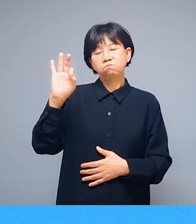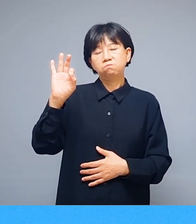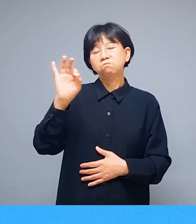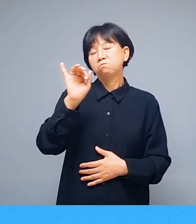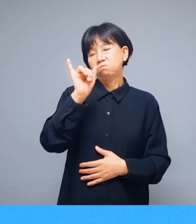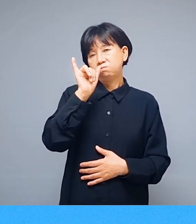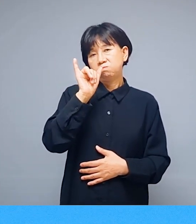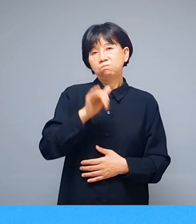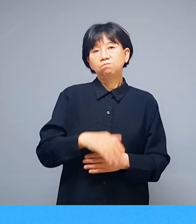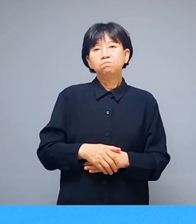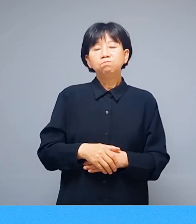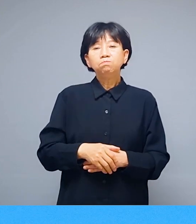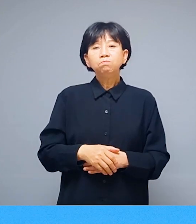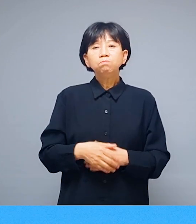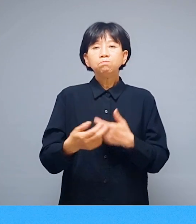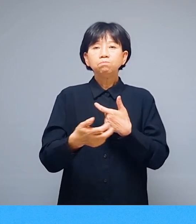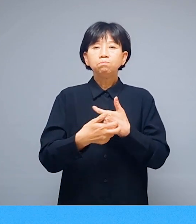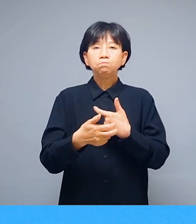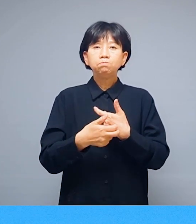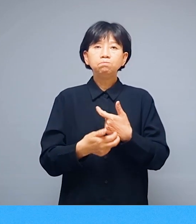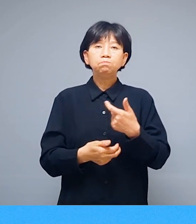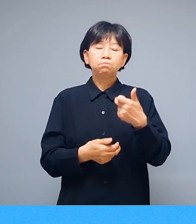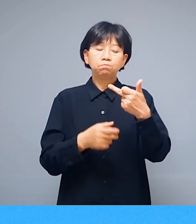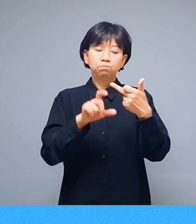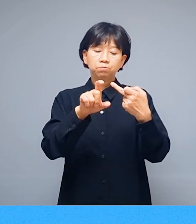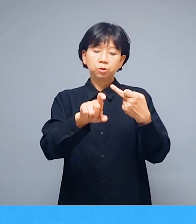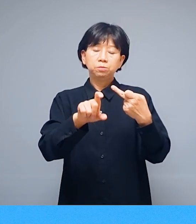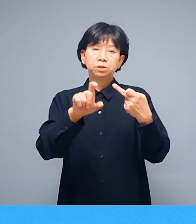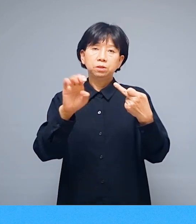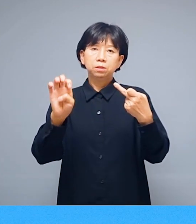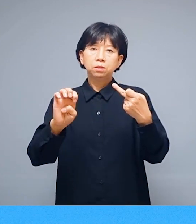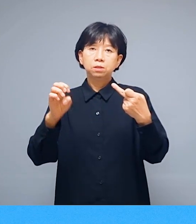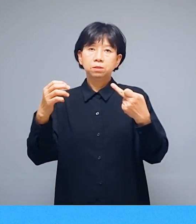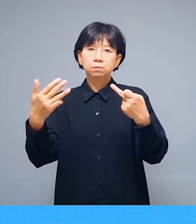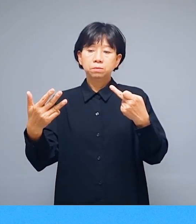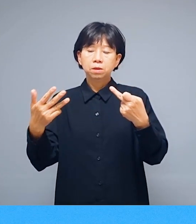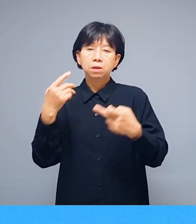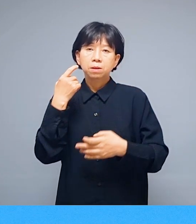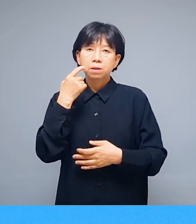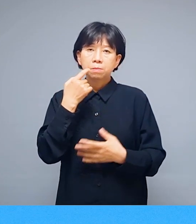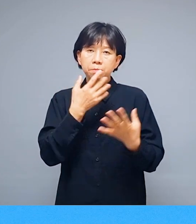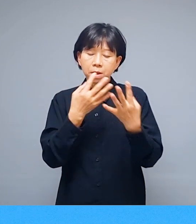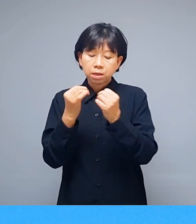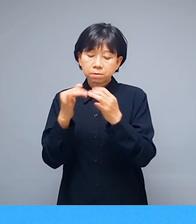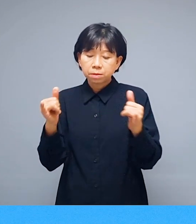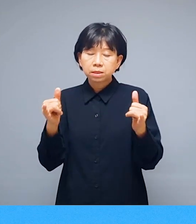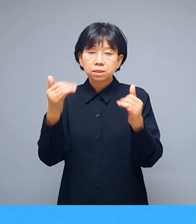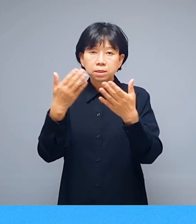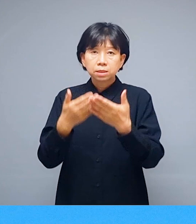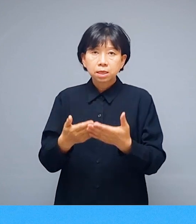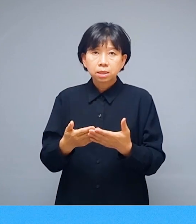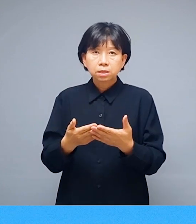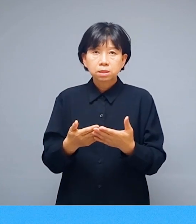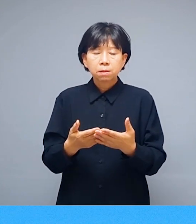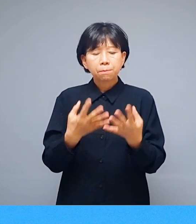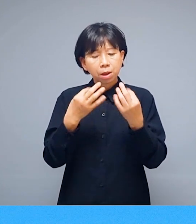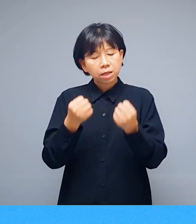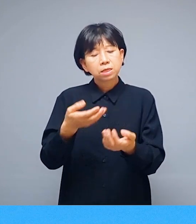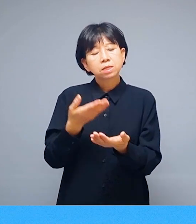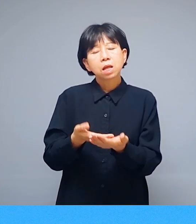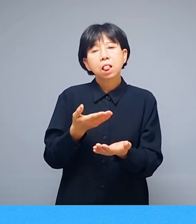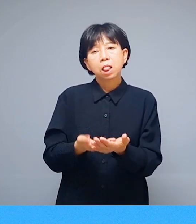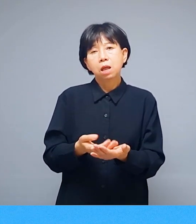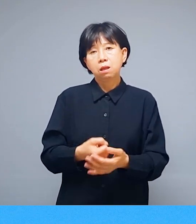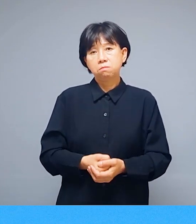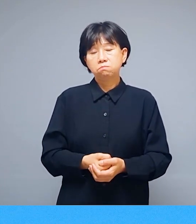거지요. 누가복음 12장 48절에 보면요. 노란 부분만 볼게요. 많이 받은 자에게는 많이 요구할